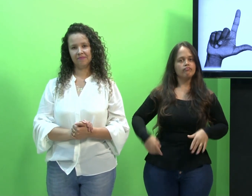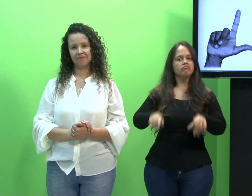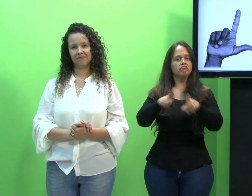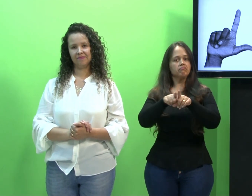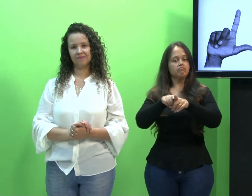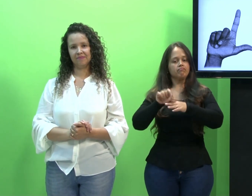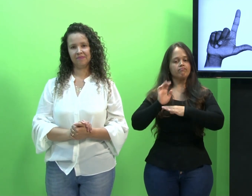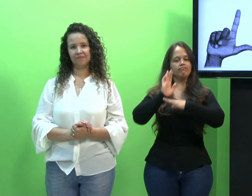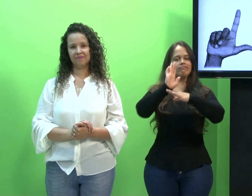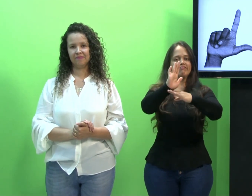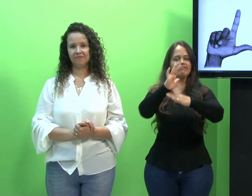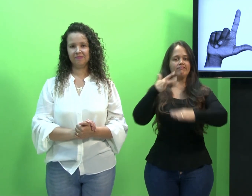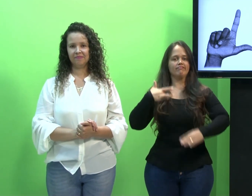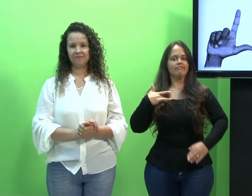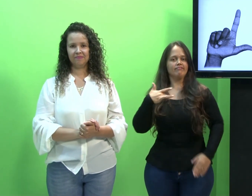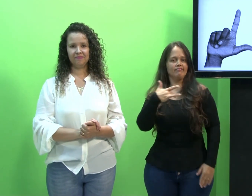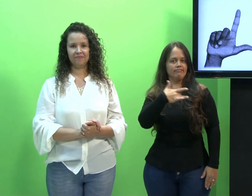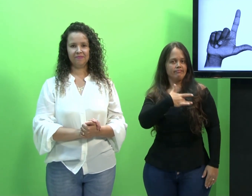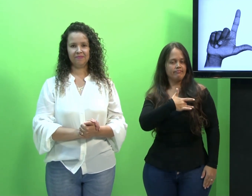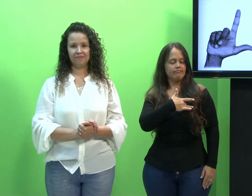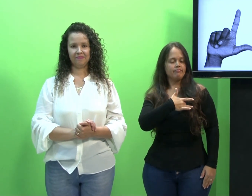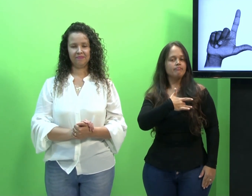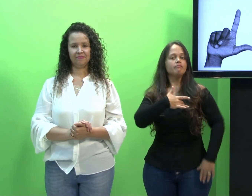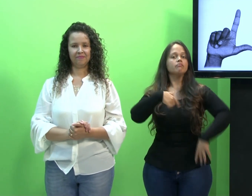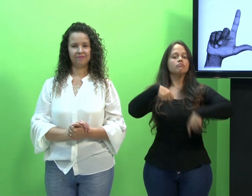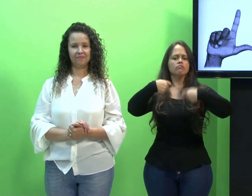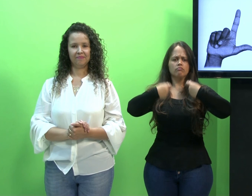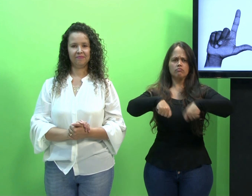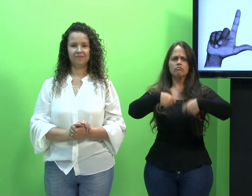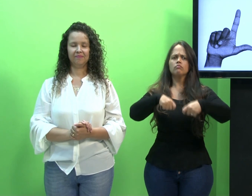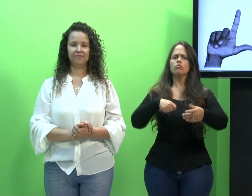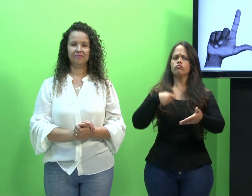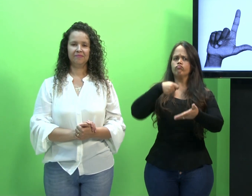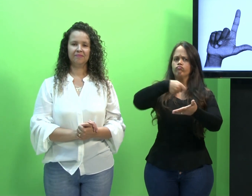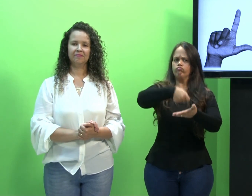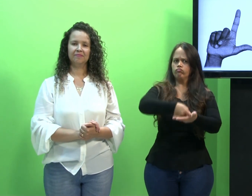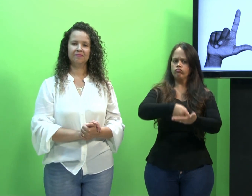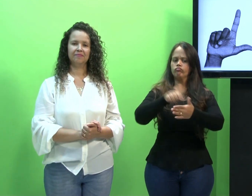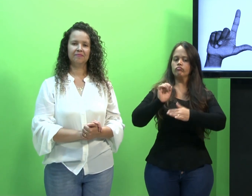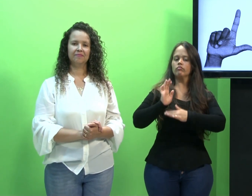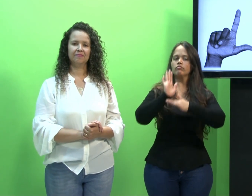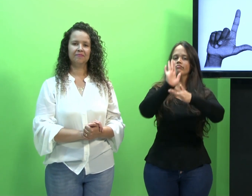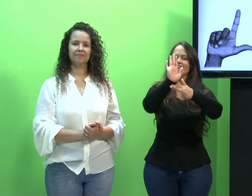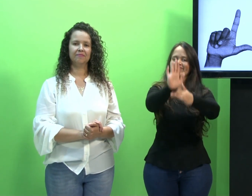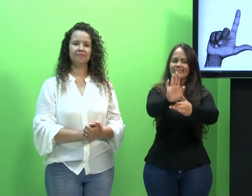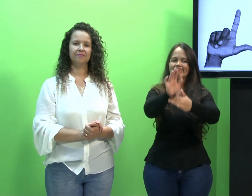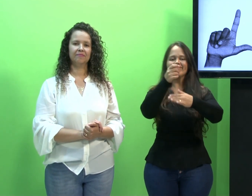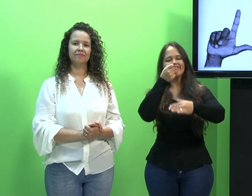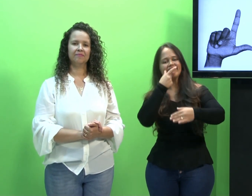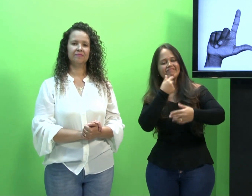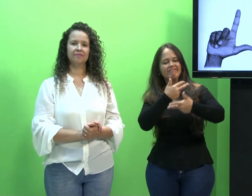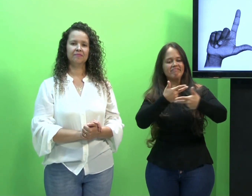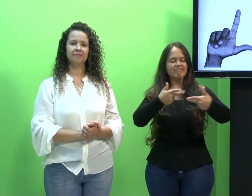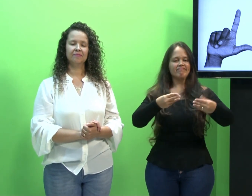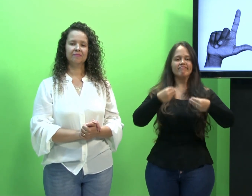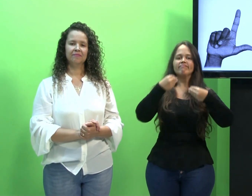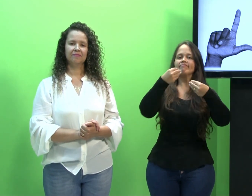de assistência à saúde devem garantir atendimento e tratamento adequado